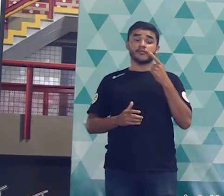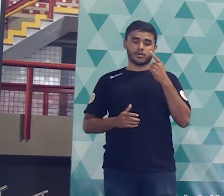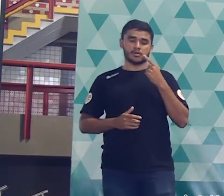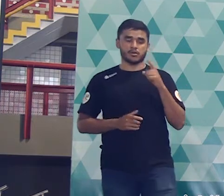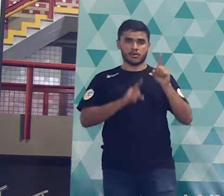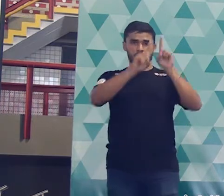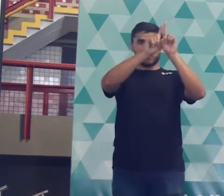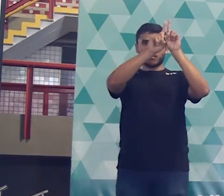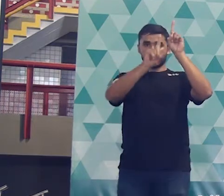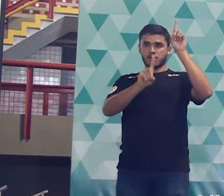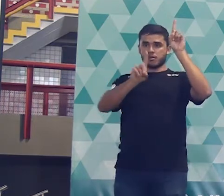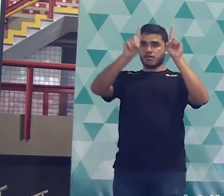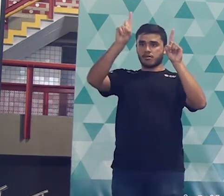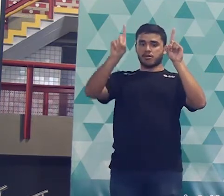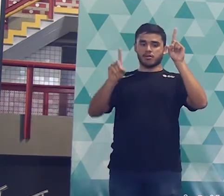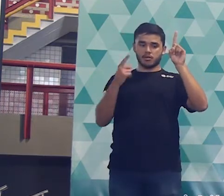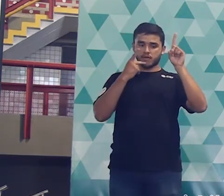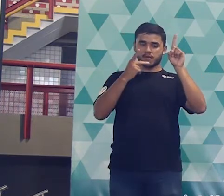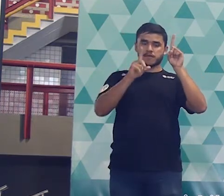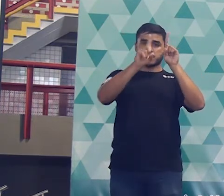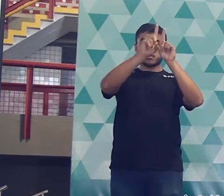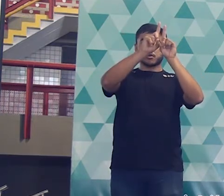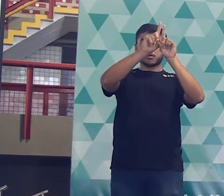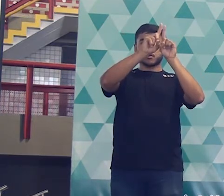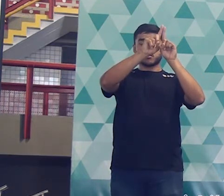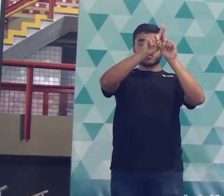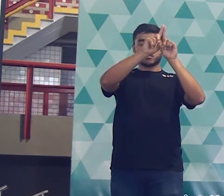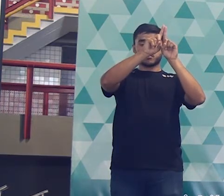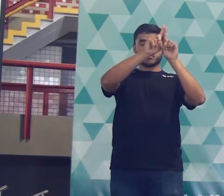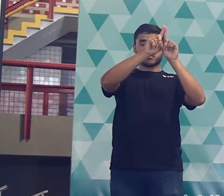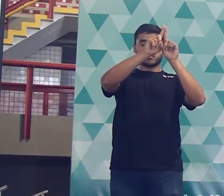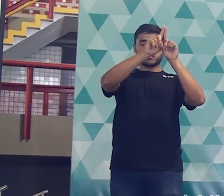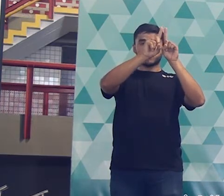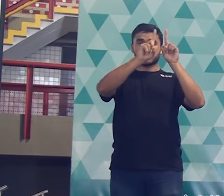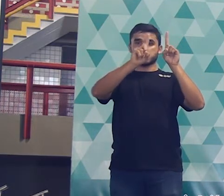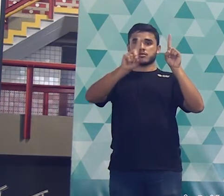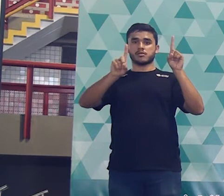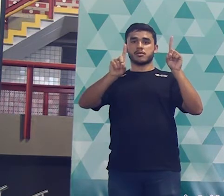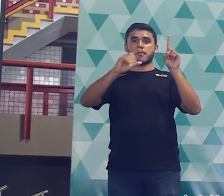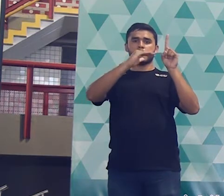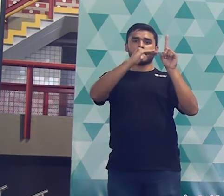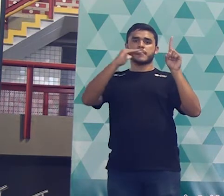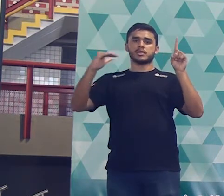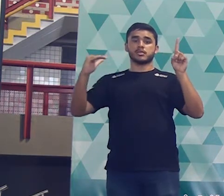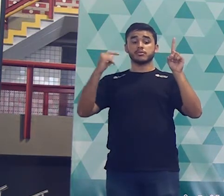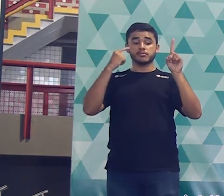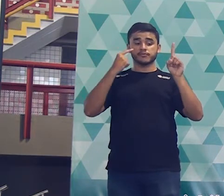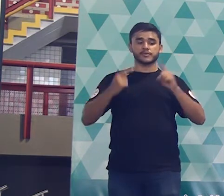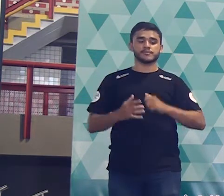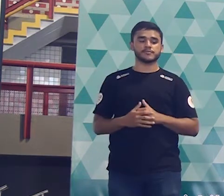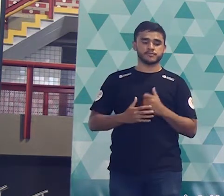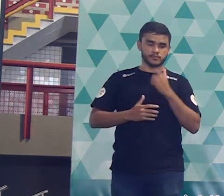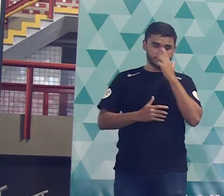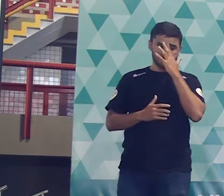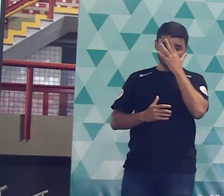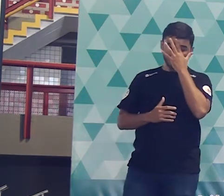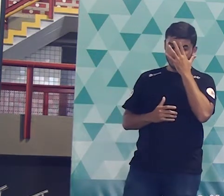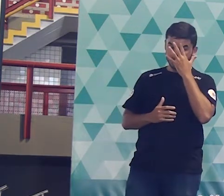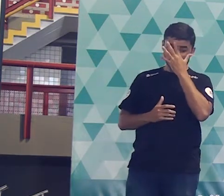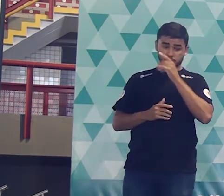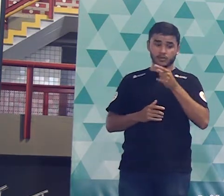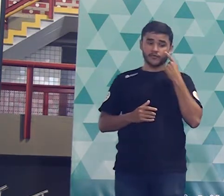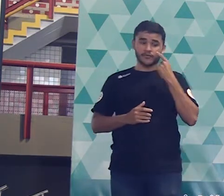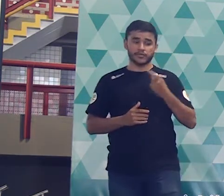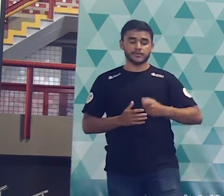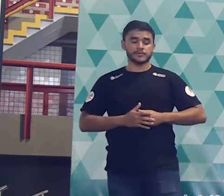preciso ir do ponto mais alto até o ponto intermediário. E agora como é que a gente faz isso? A gente faz isso mais ou